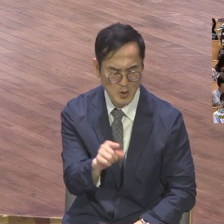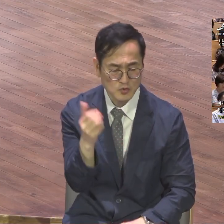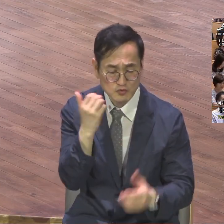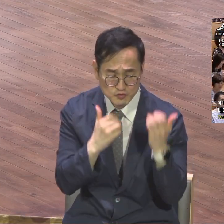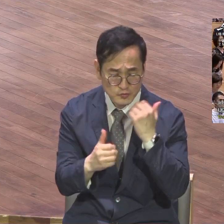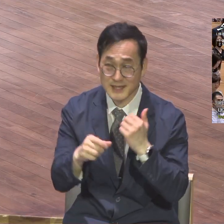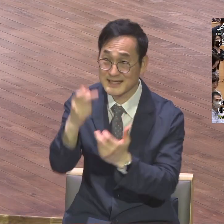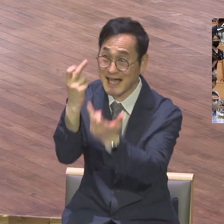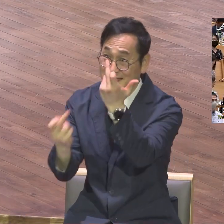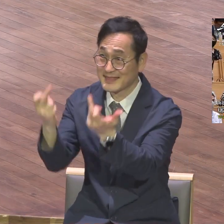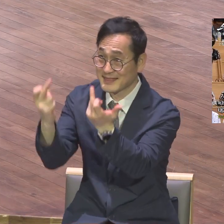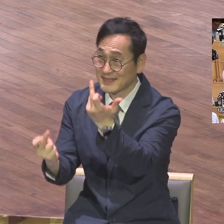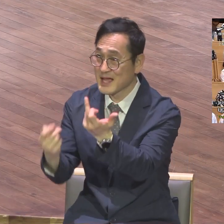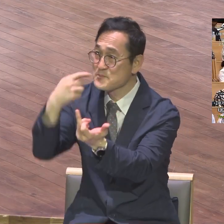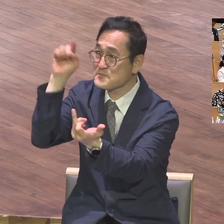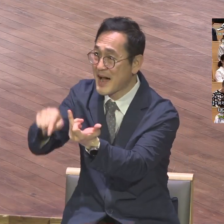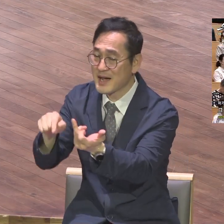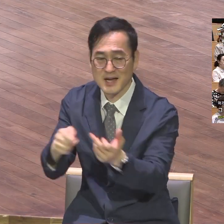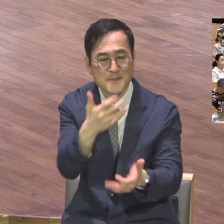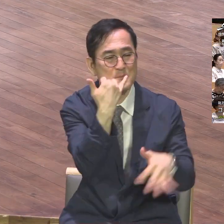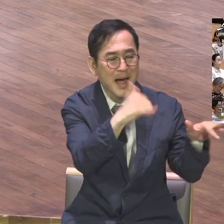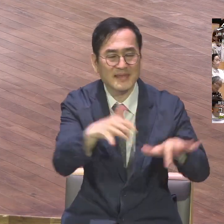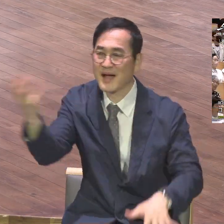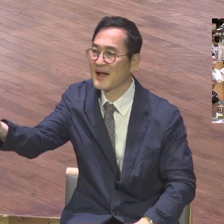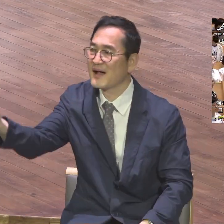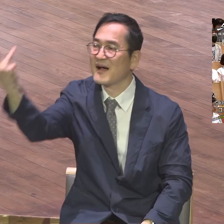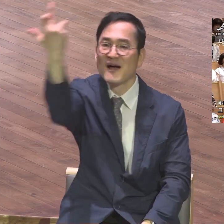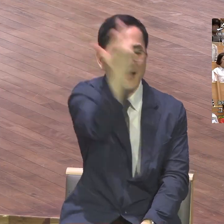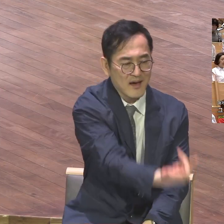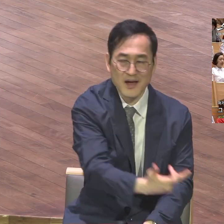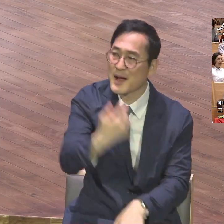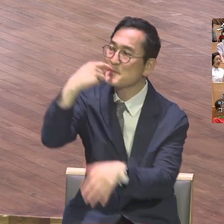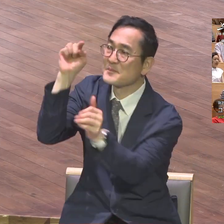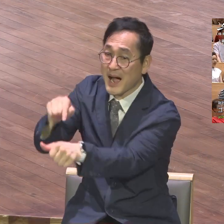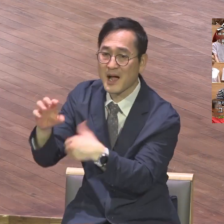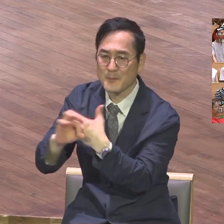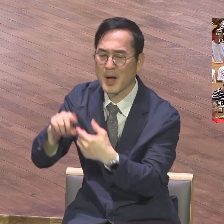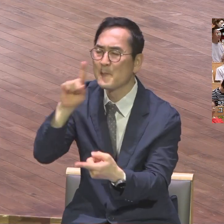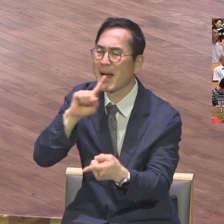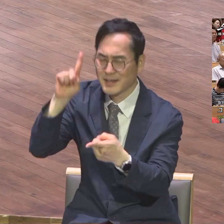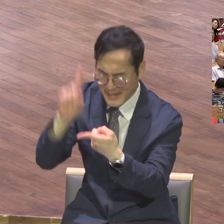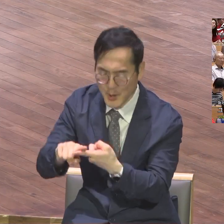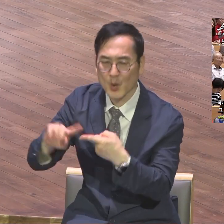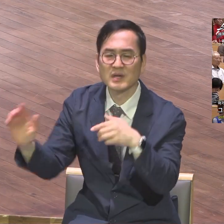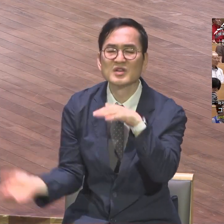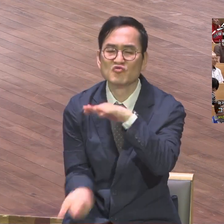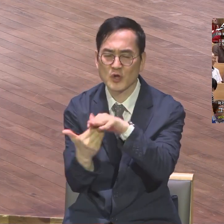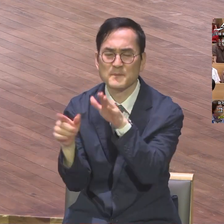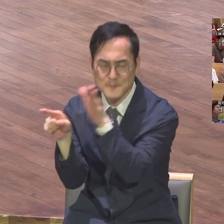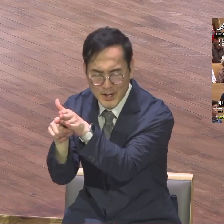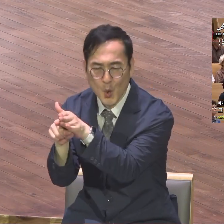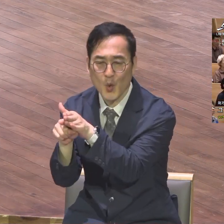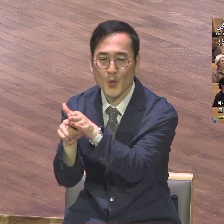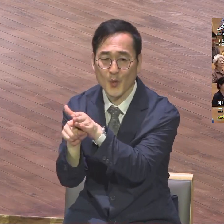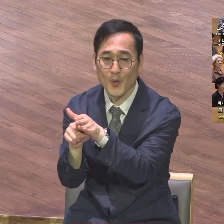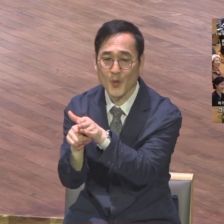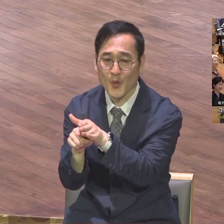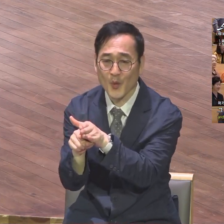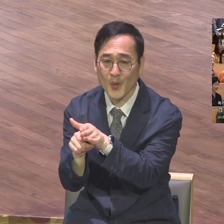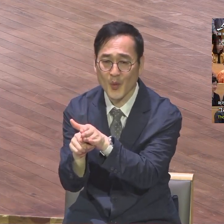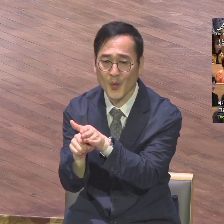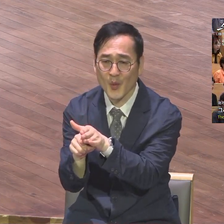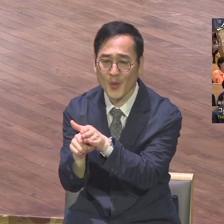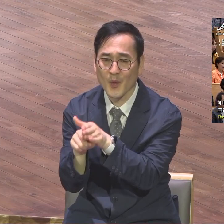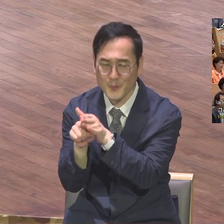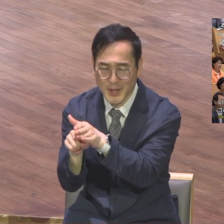이 산들어 들여 바다에 던져져라 하며 그 말하는 것이 이루어질 줄 믿고 마음에 의심하지 아니하면